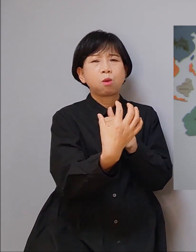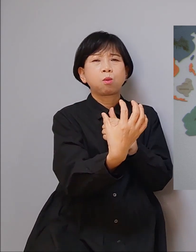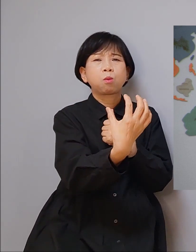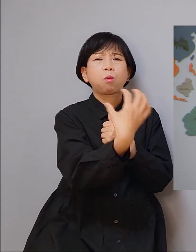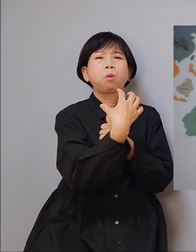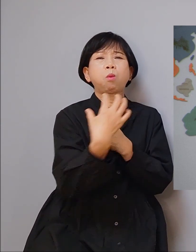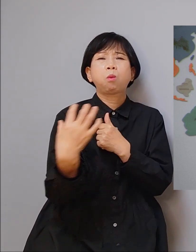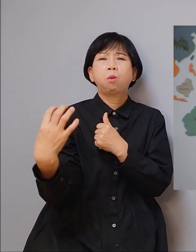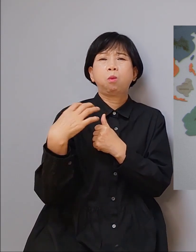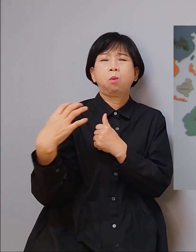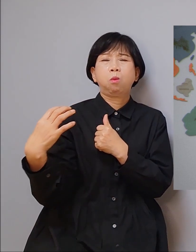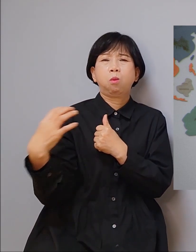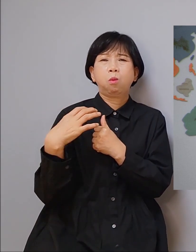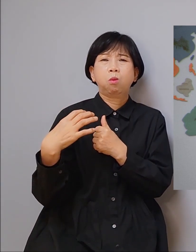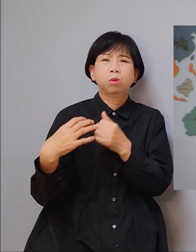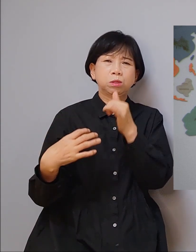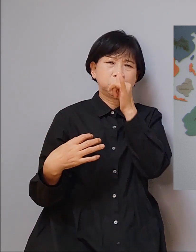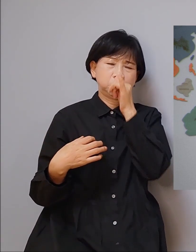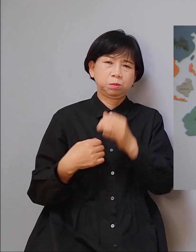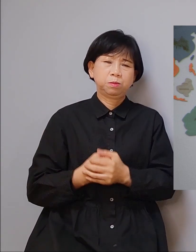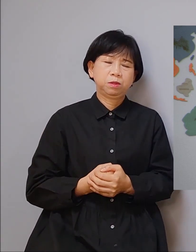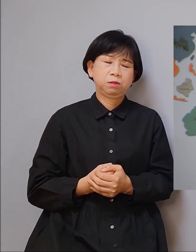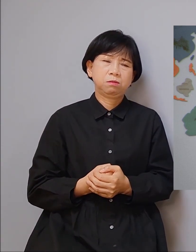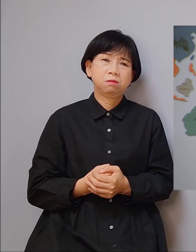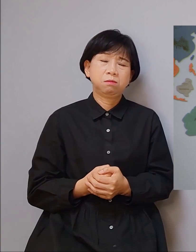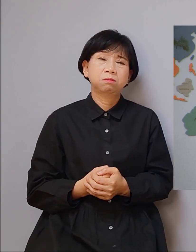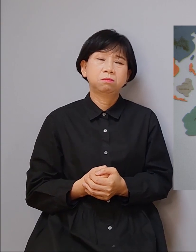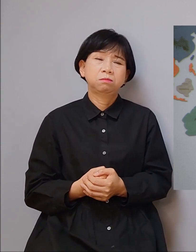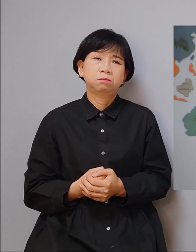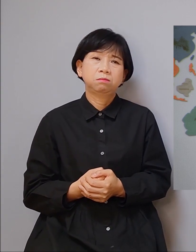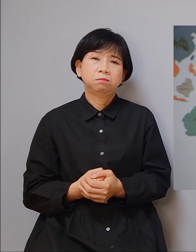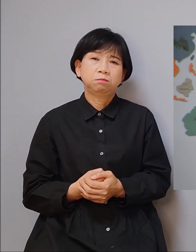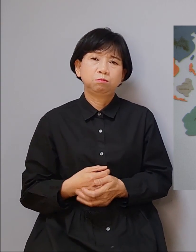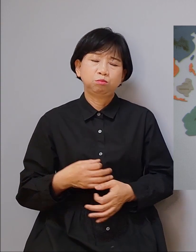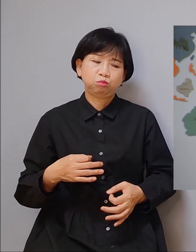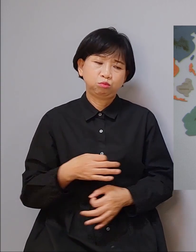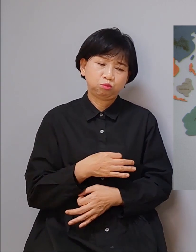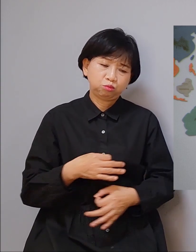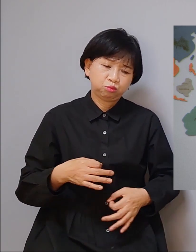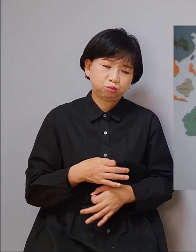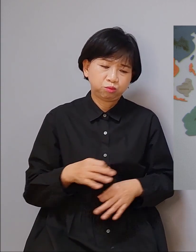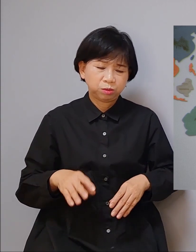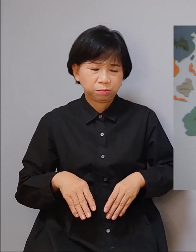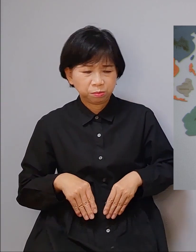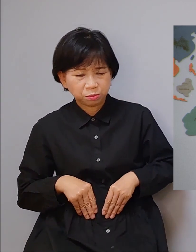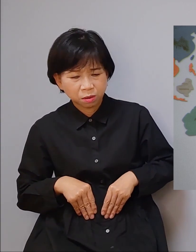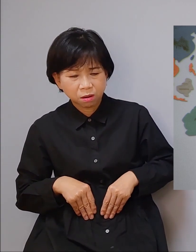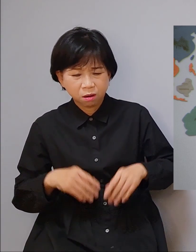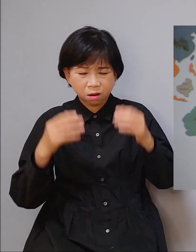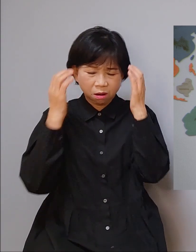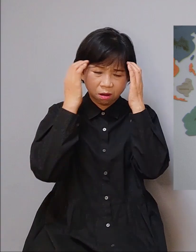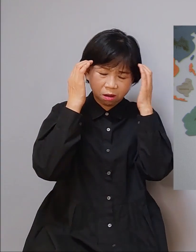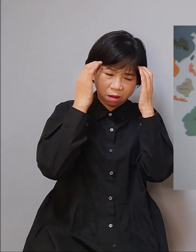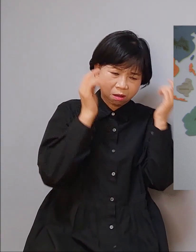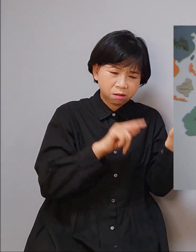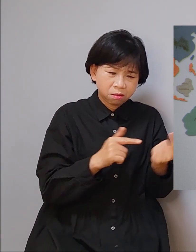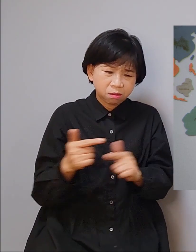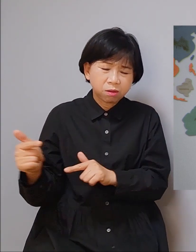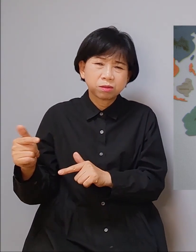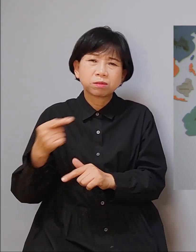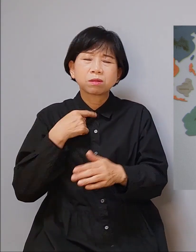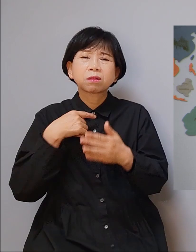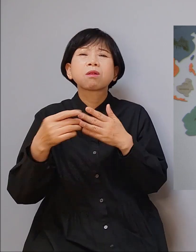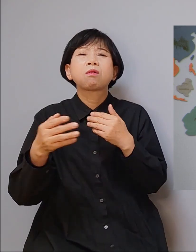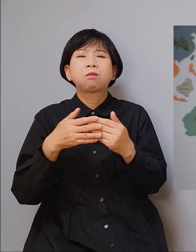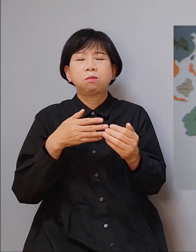일들이 있을 겁니다. 요셉이 풍요와 빈곤을 모두 경험하지 않았다면 훗날 막대한 부를 다룰